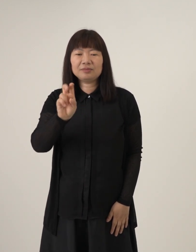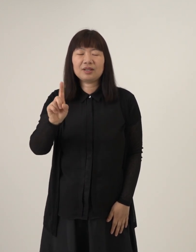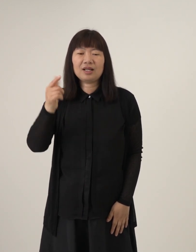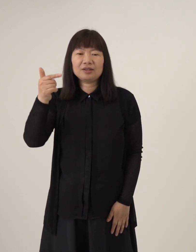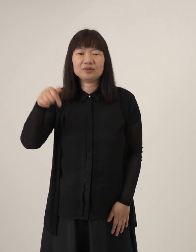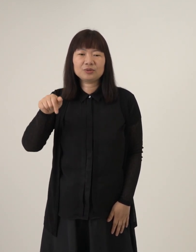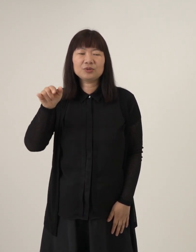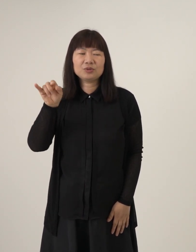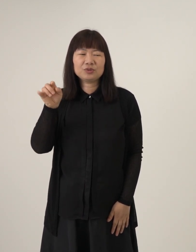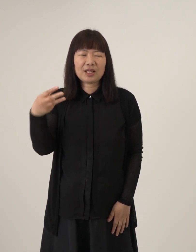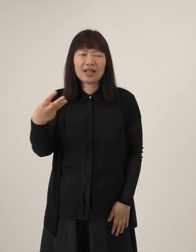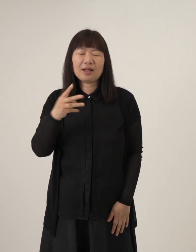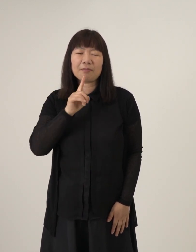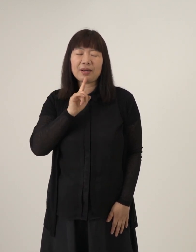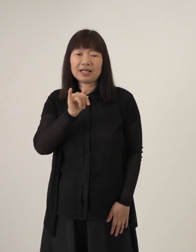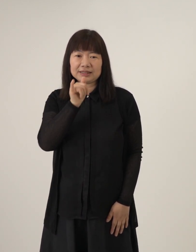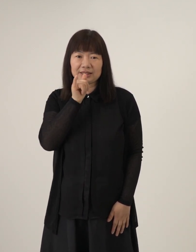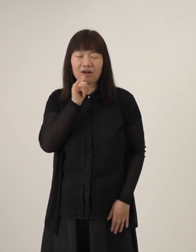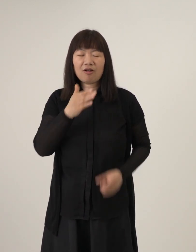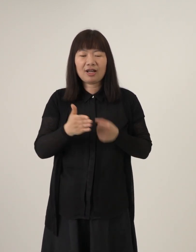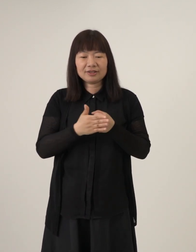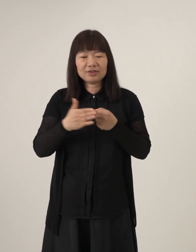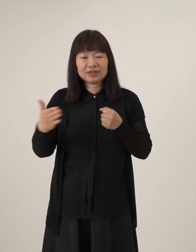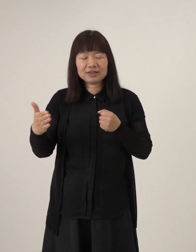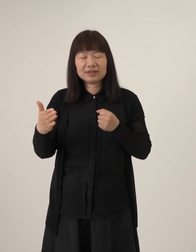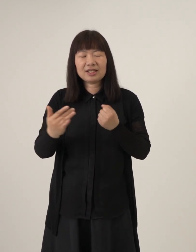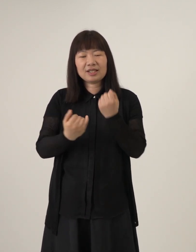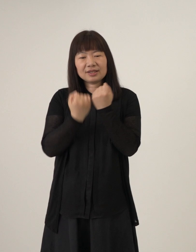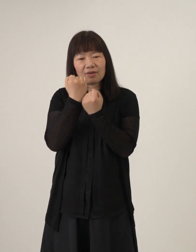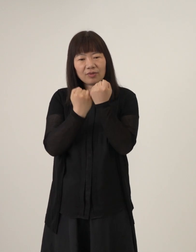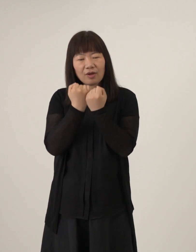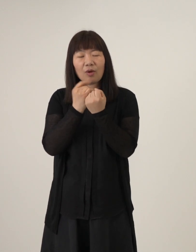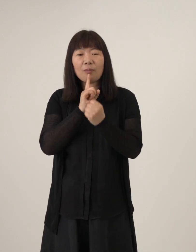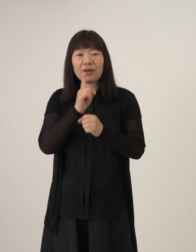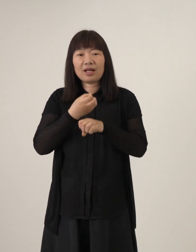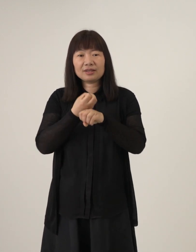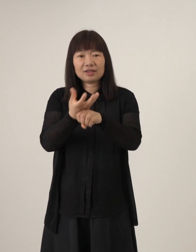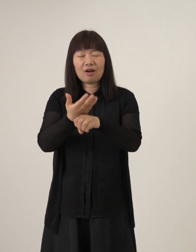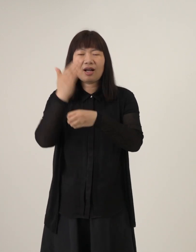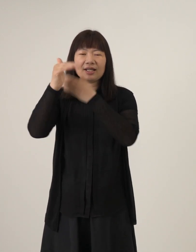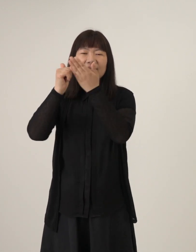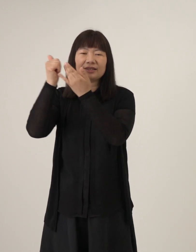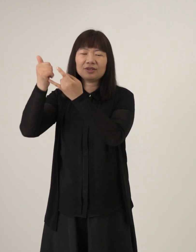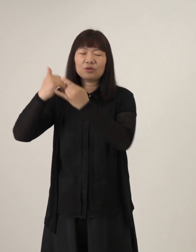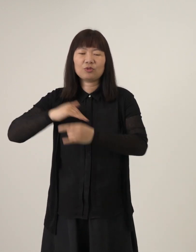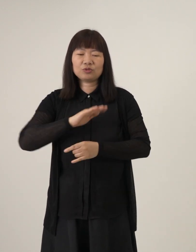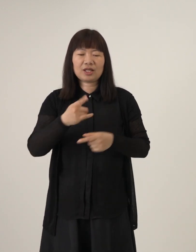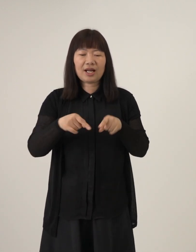임마누엘이라 하리라 하셨으니 이를 번역한 즉 하나님이 우리와 함께 하신대요.